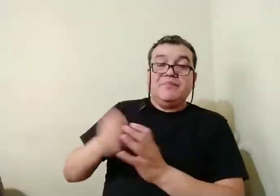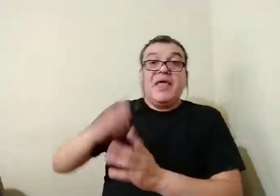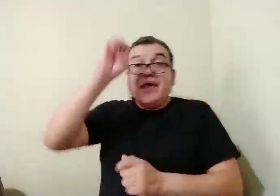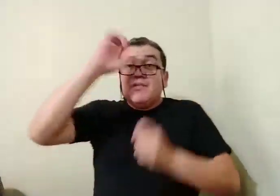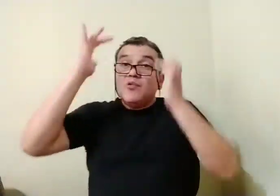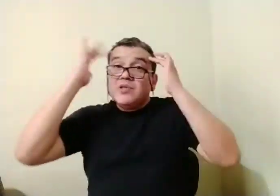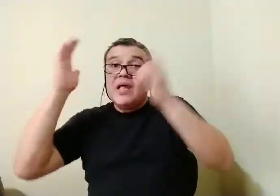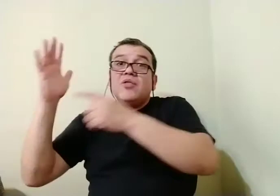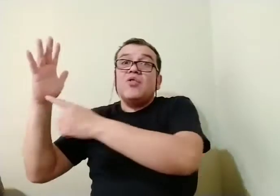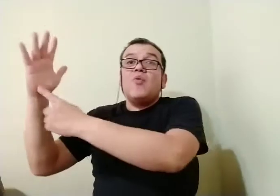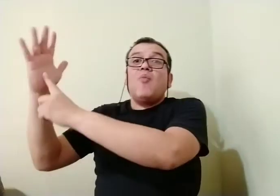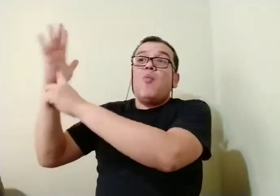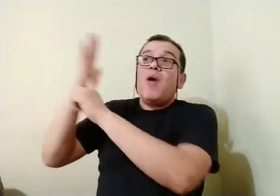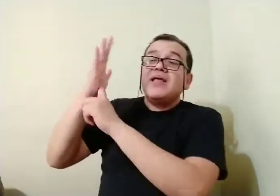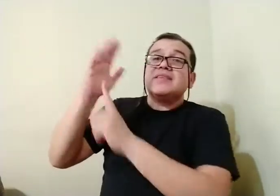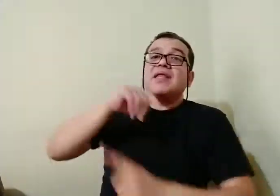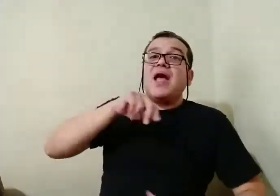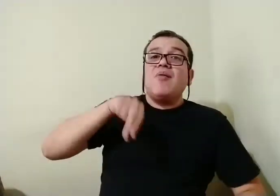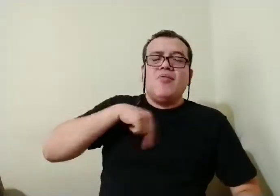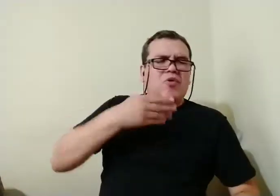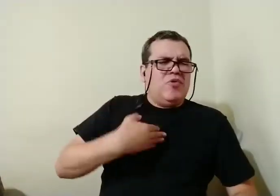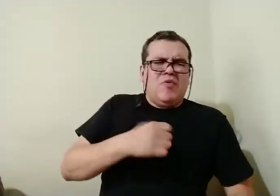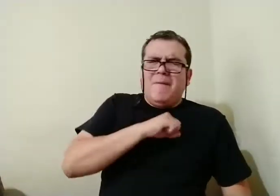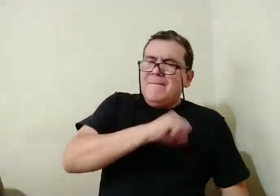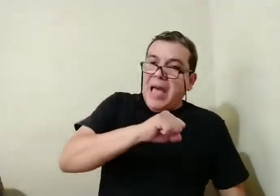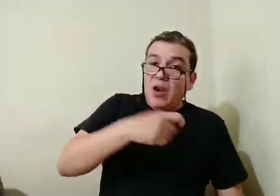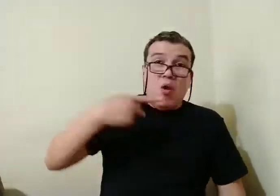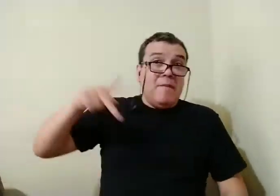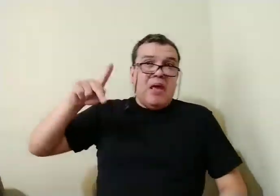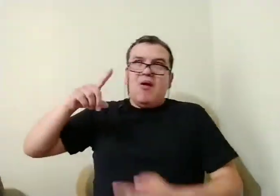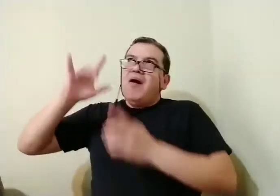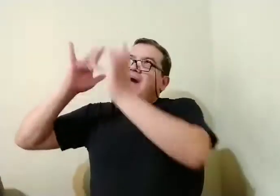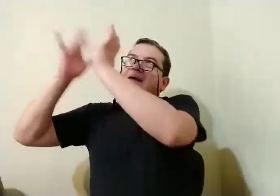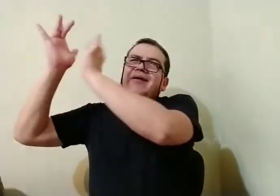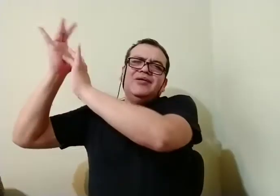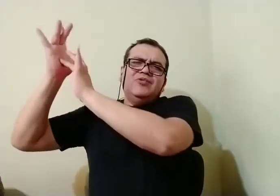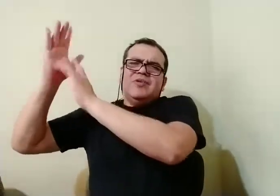amable, compasivo y amoroso es Jesús.